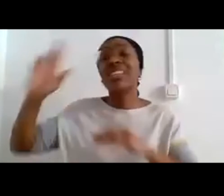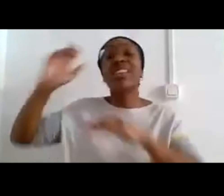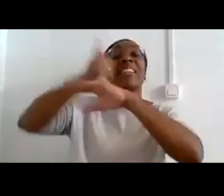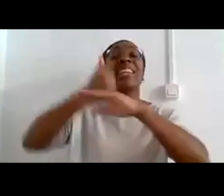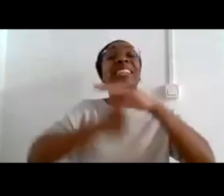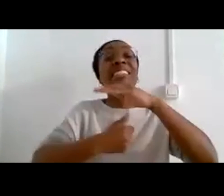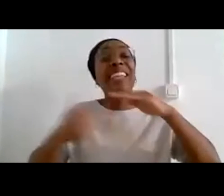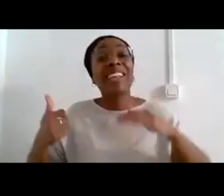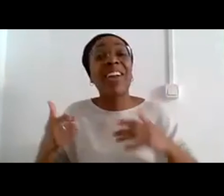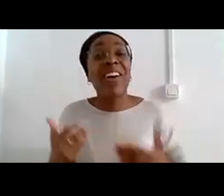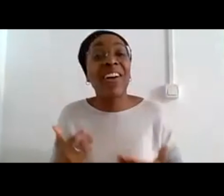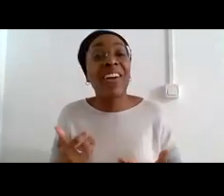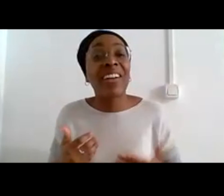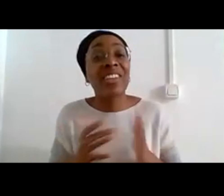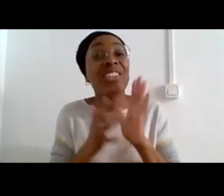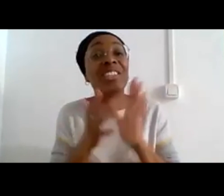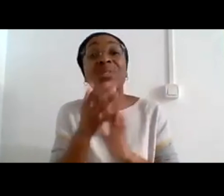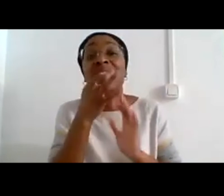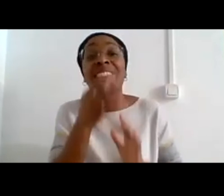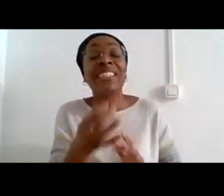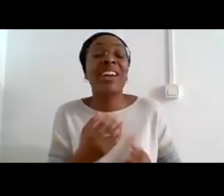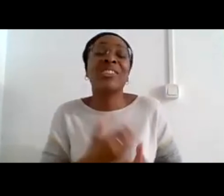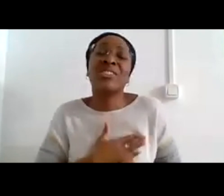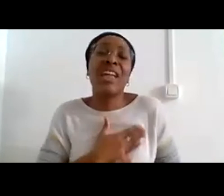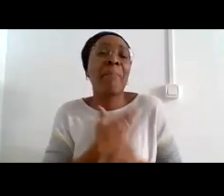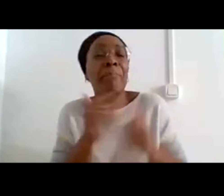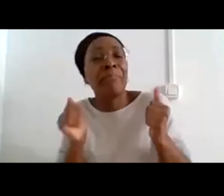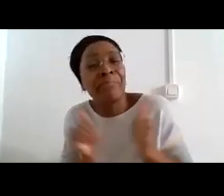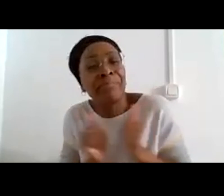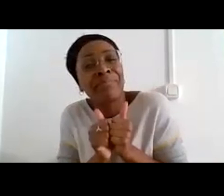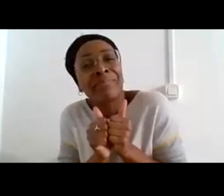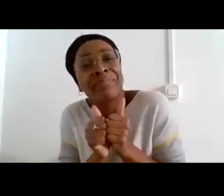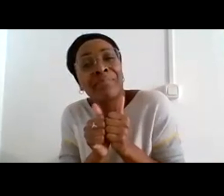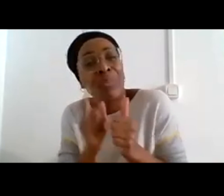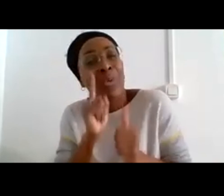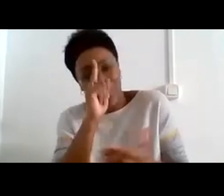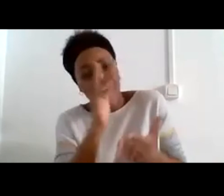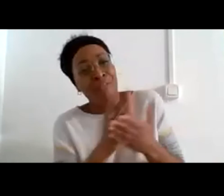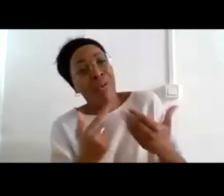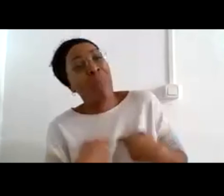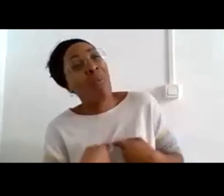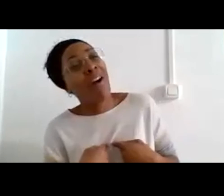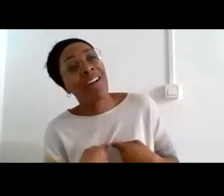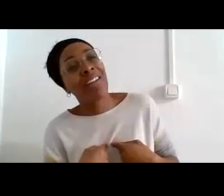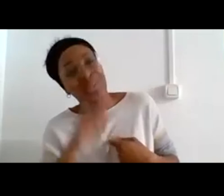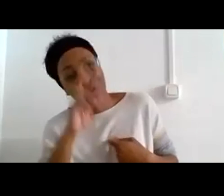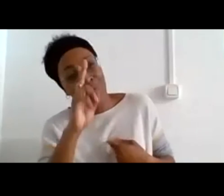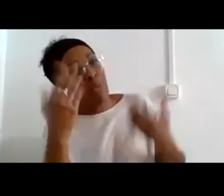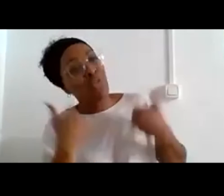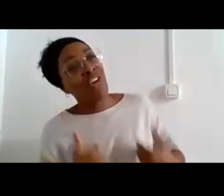du plaisir à marcher avec toi parce que tu as foi en moi et ça m'honore. Tout le reste, je m'en